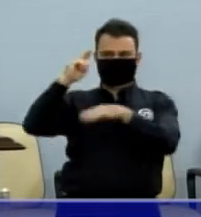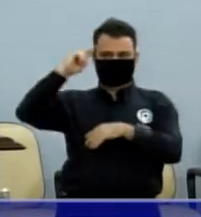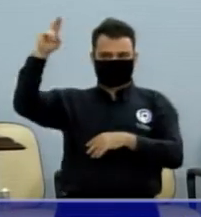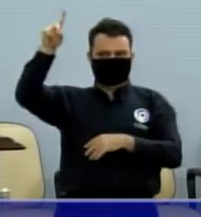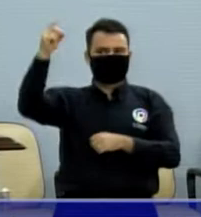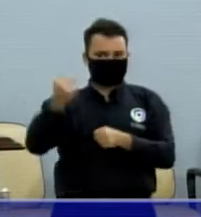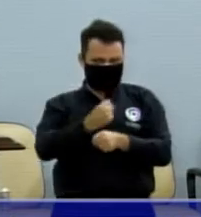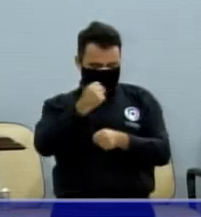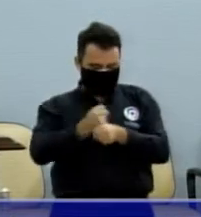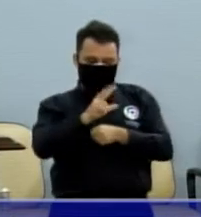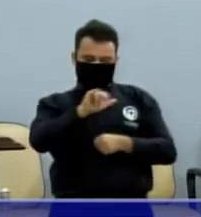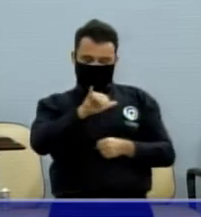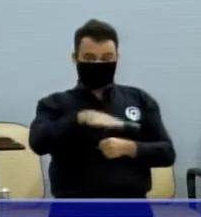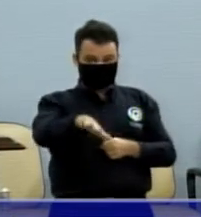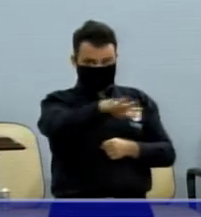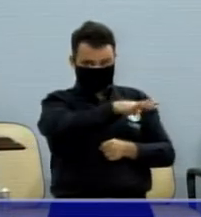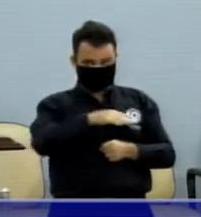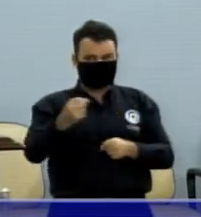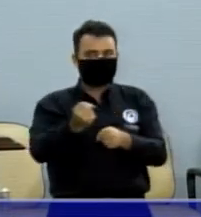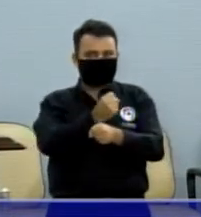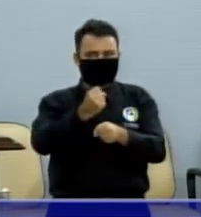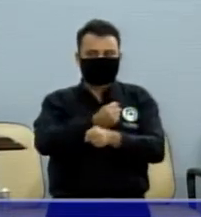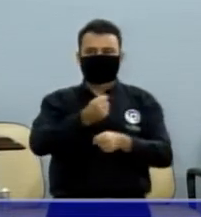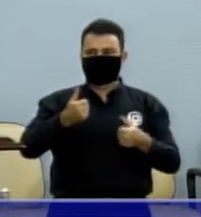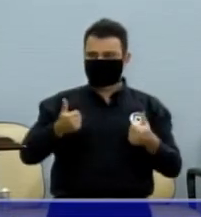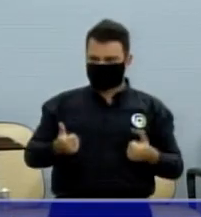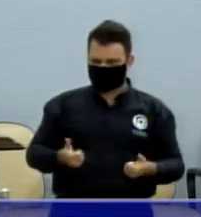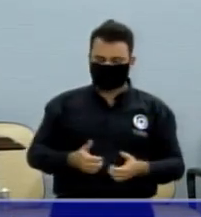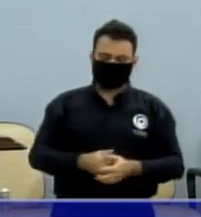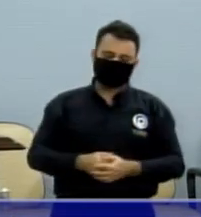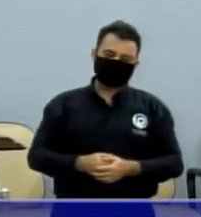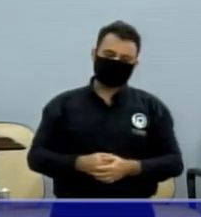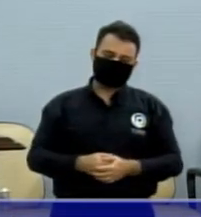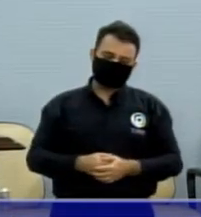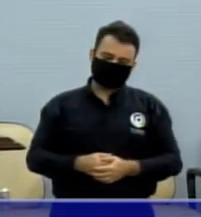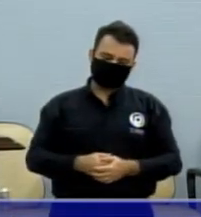executar a obra se posicionou a respeito disso, né?